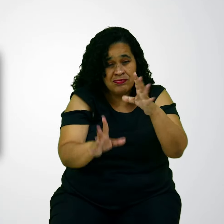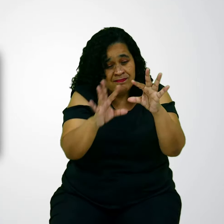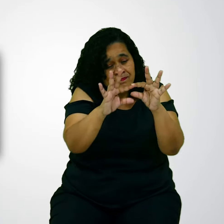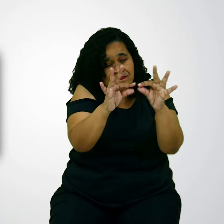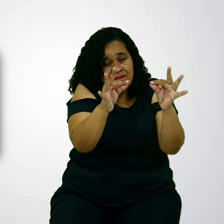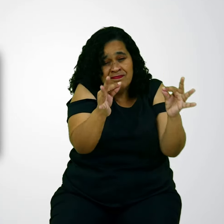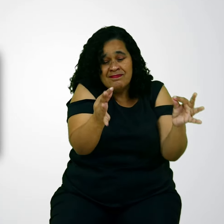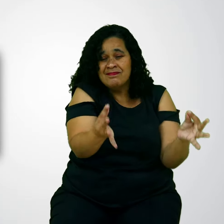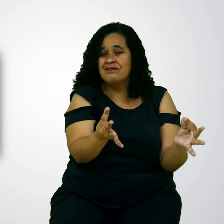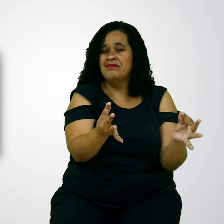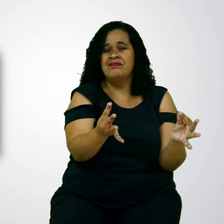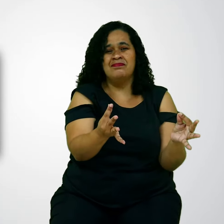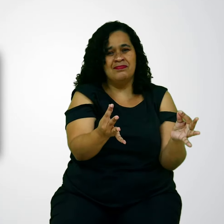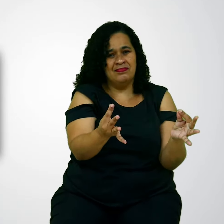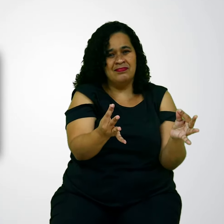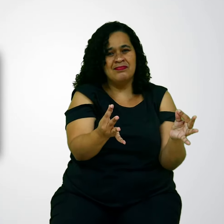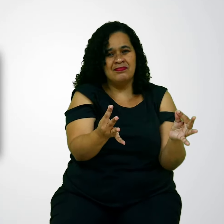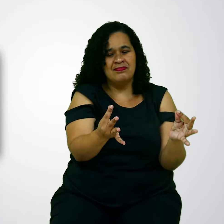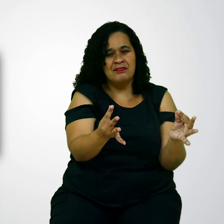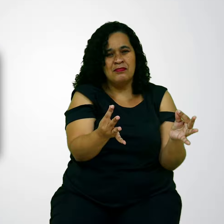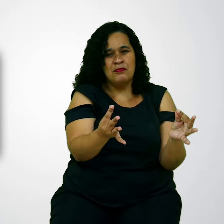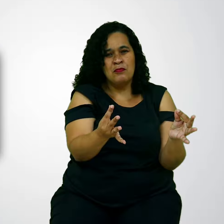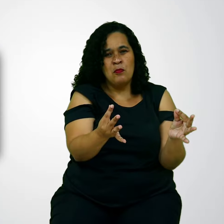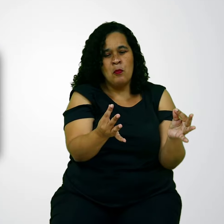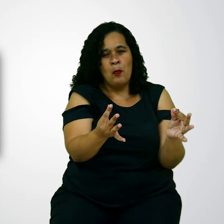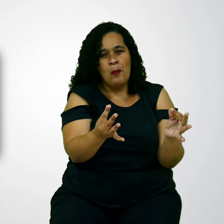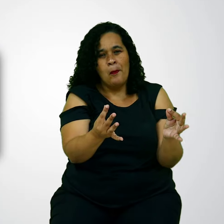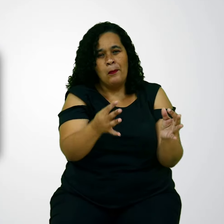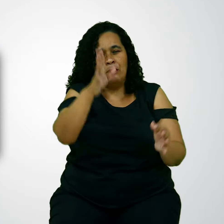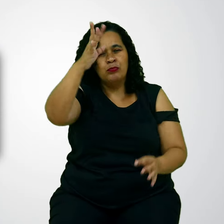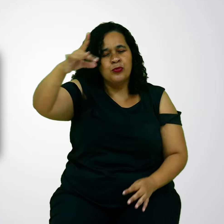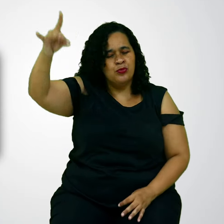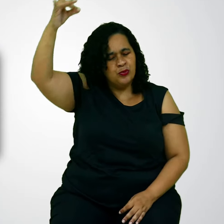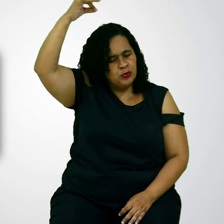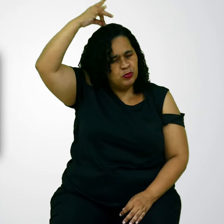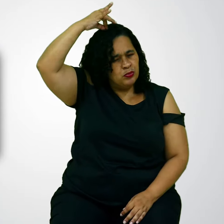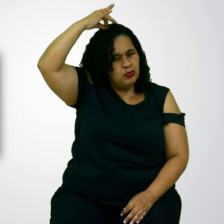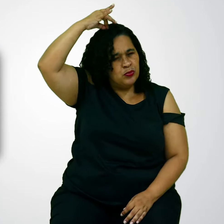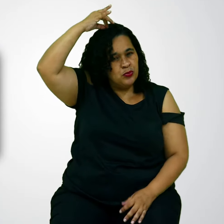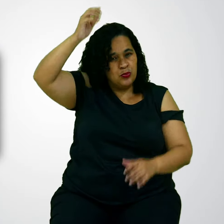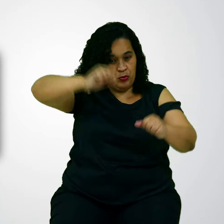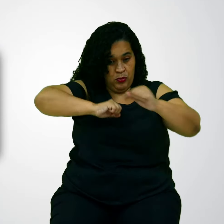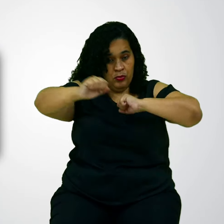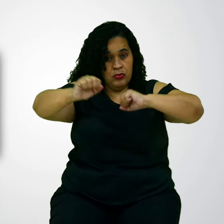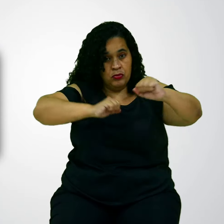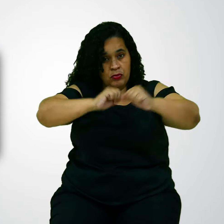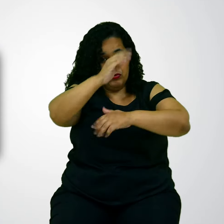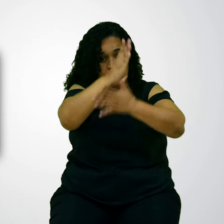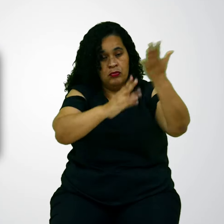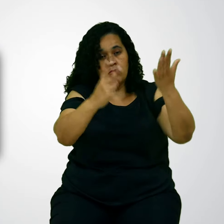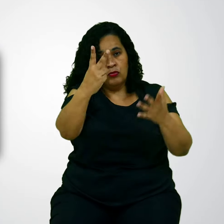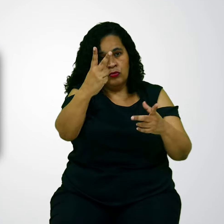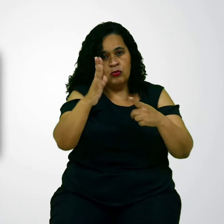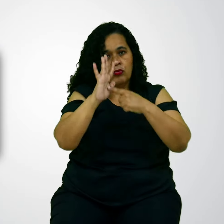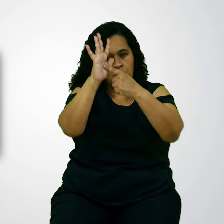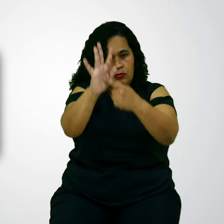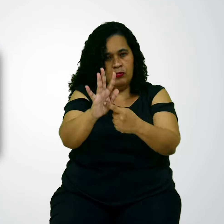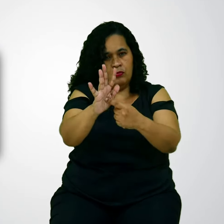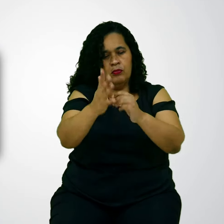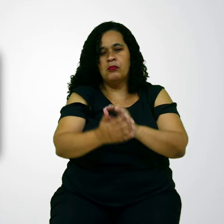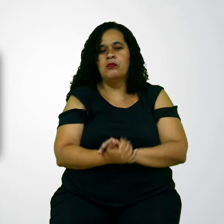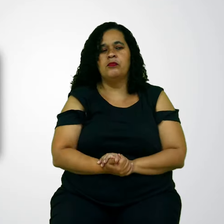simples. Se você pega quando o Espírito vem, em Atos capítulo 2, a exclamação dos